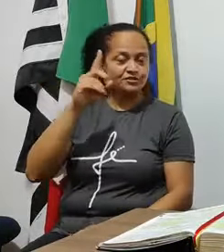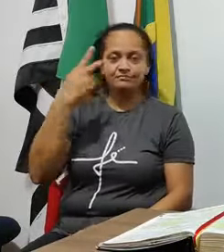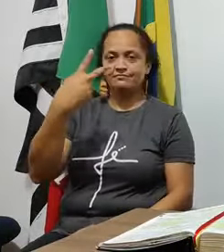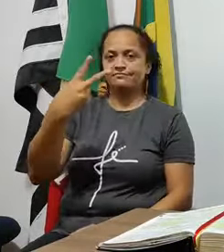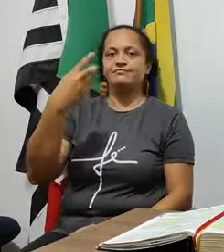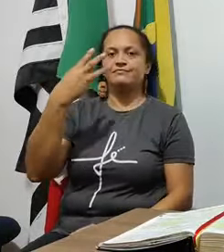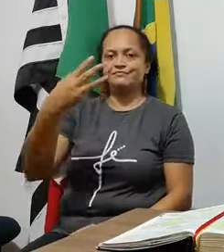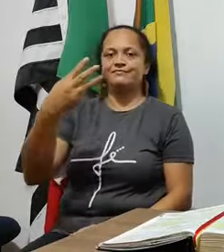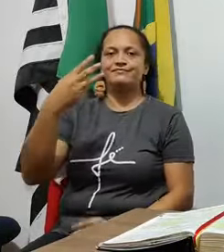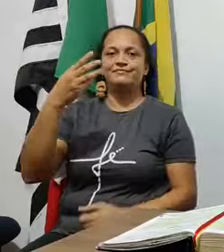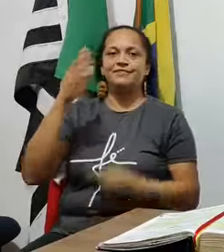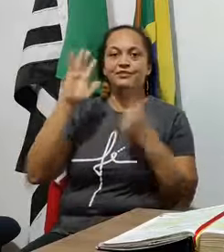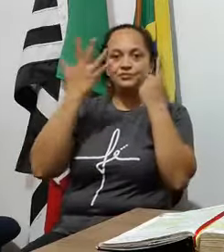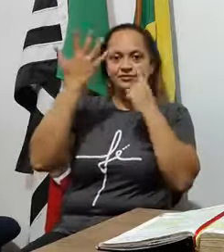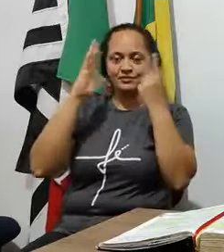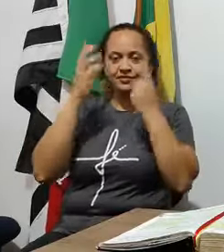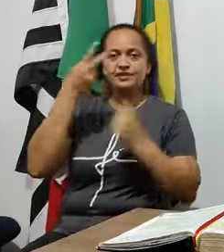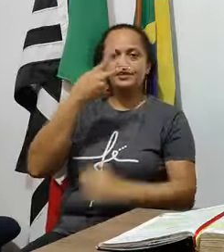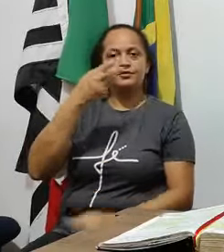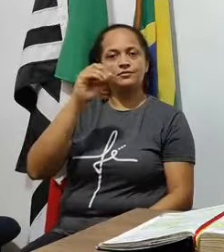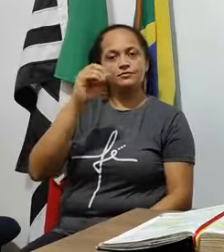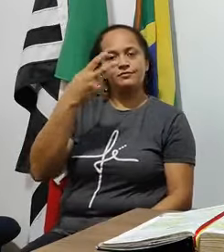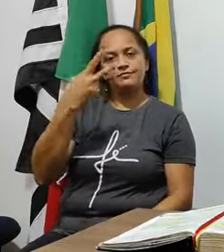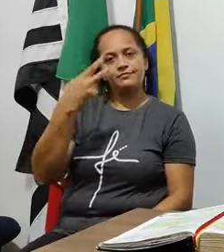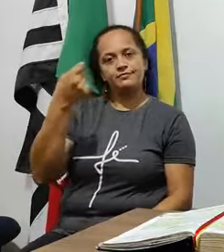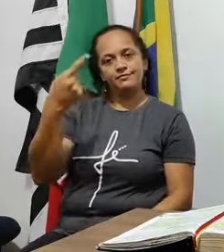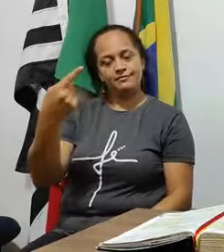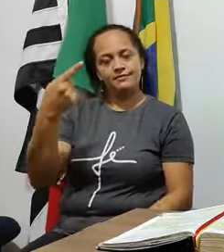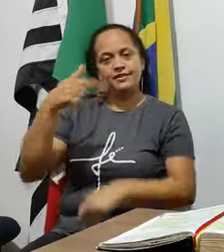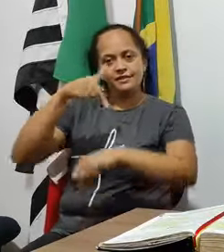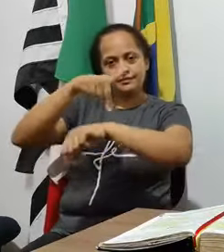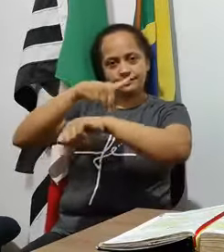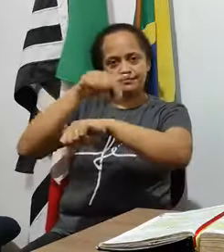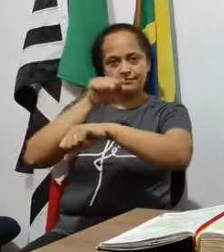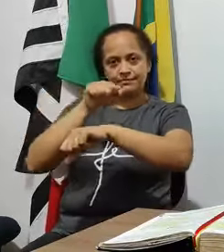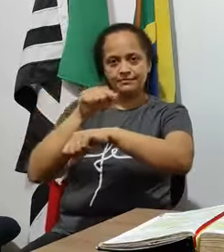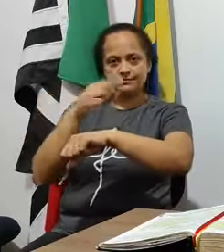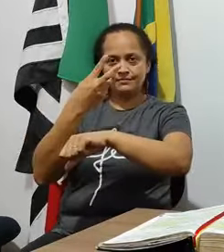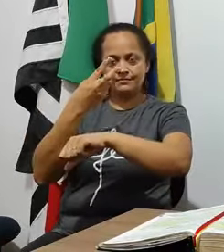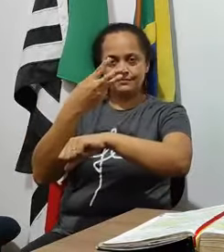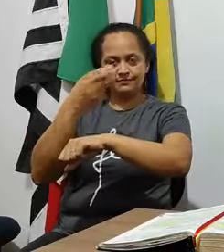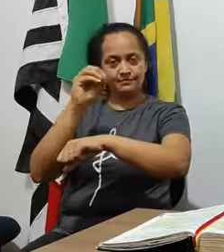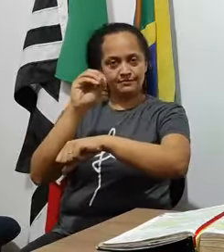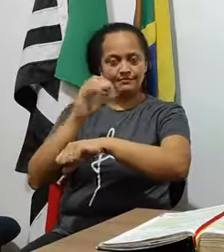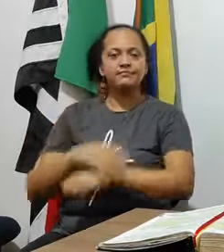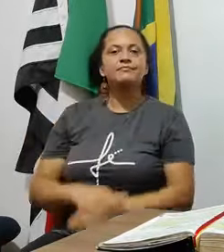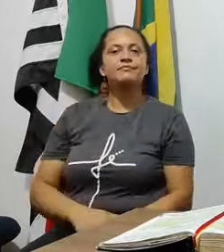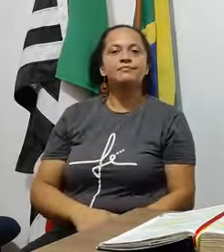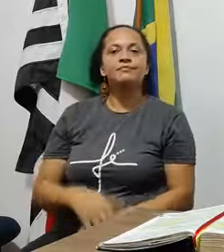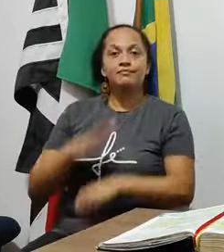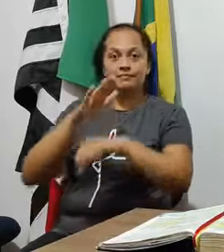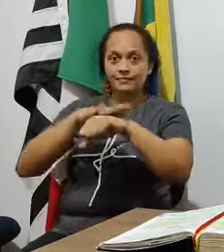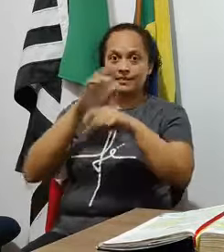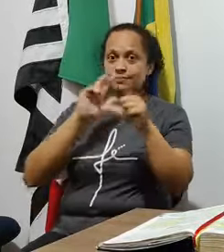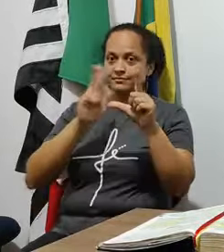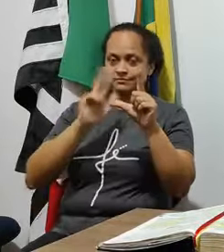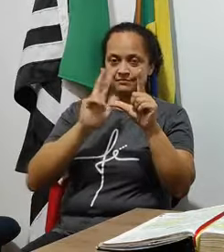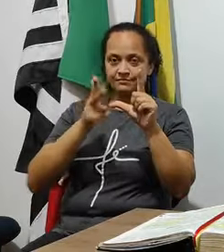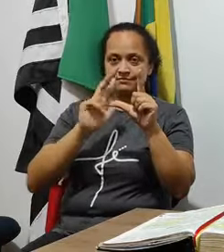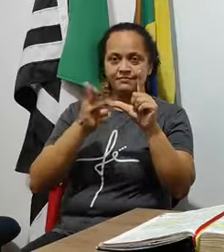de fevereiro de 2021, às 19 horas e 30 minutos, para mais uma